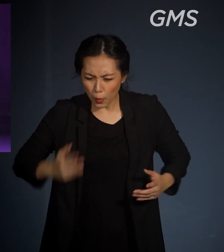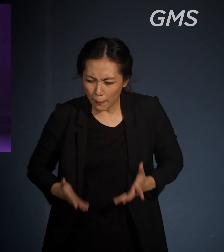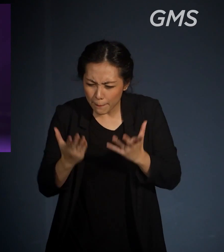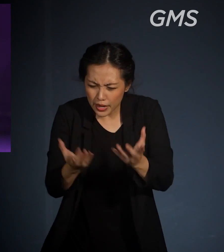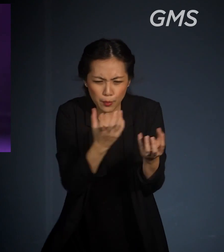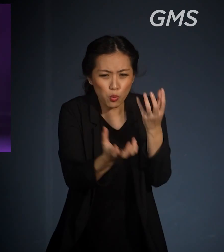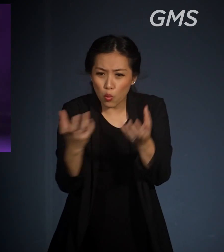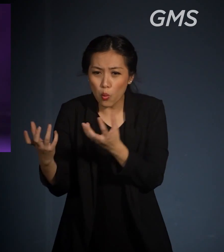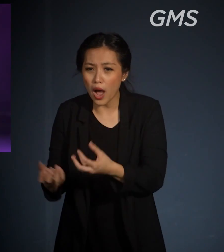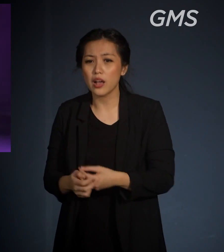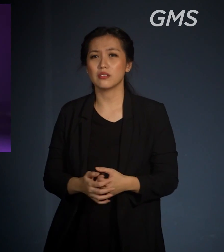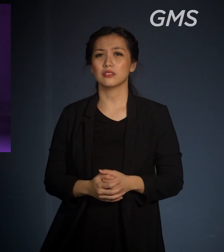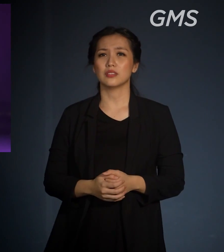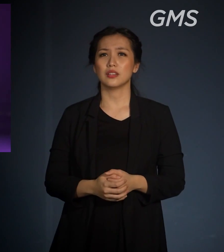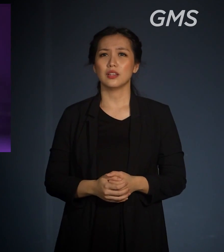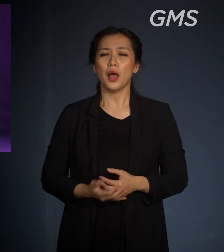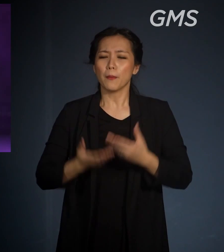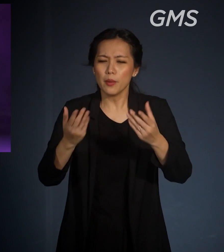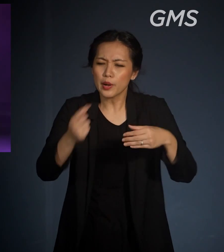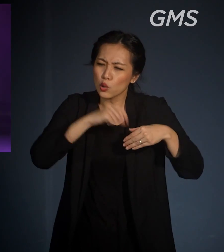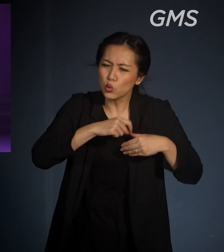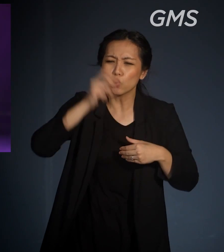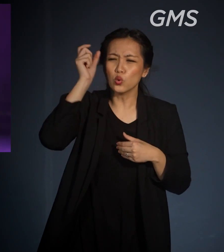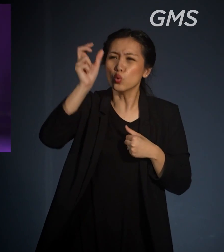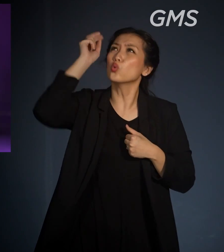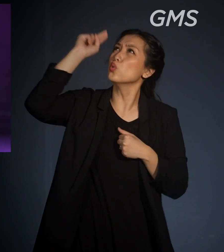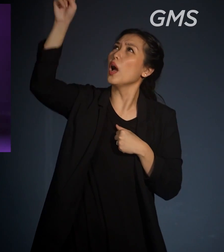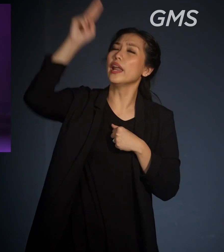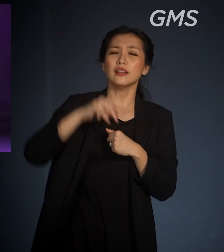pastikan Tuhan tidak menjadi investor yang rugi dalam